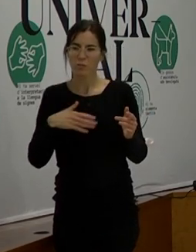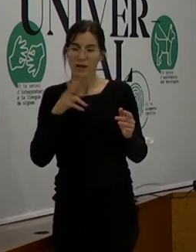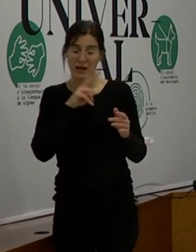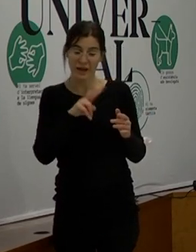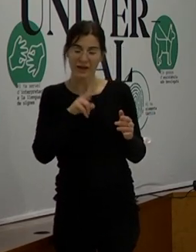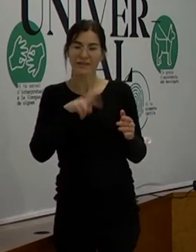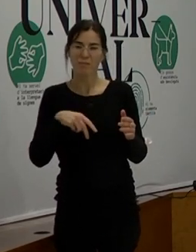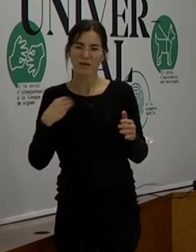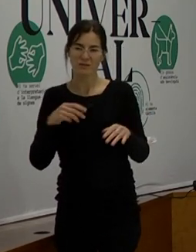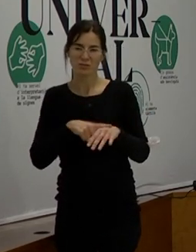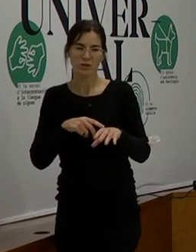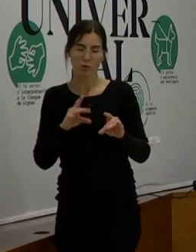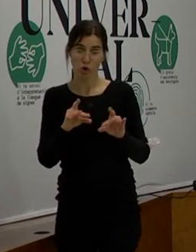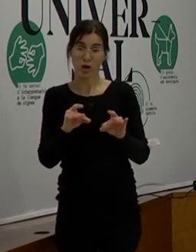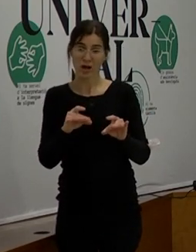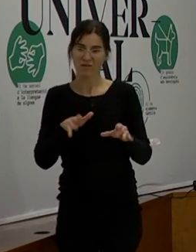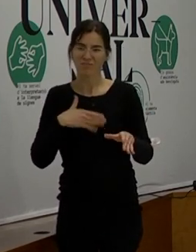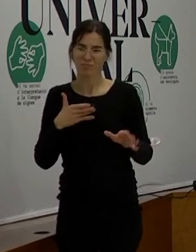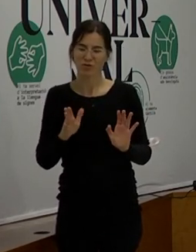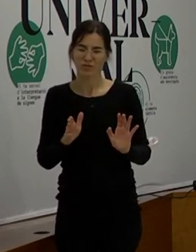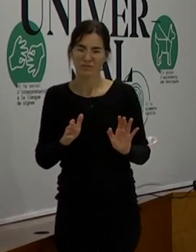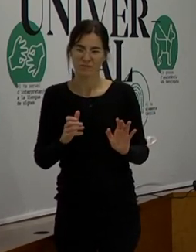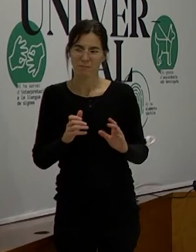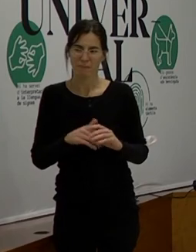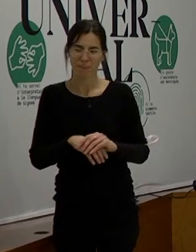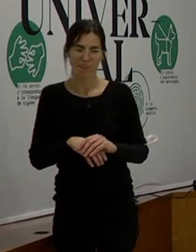Sí. Ara